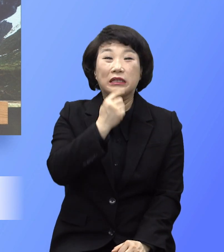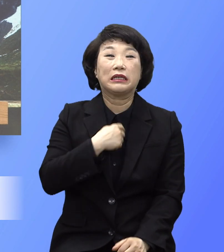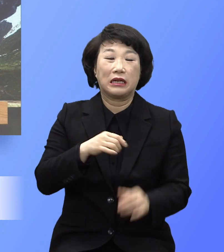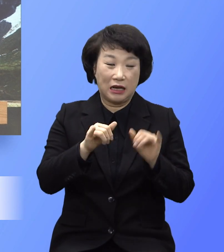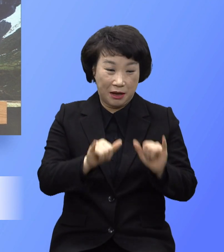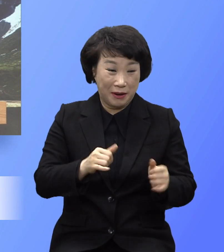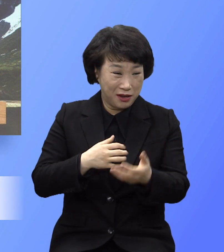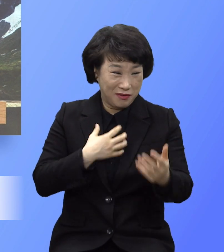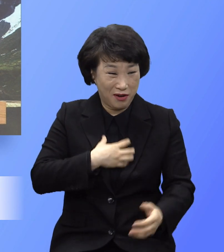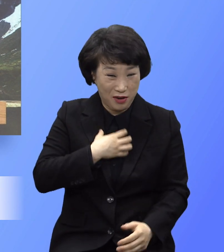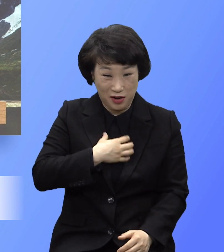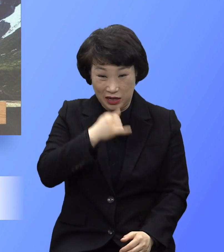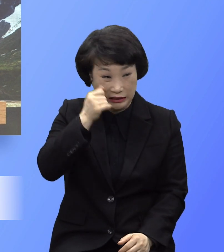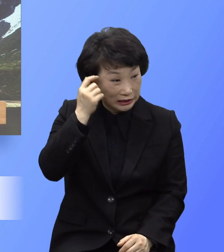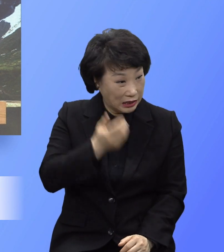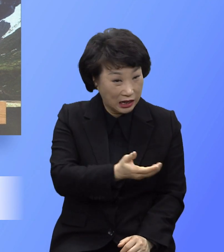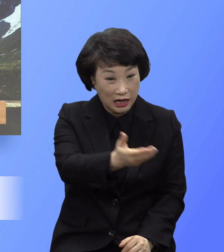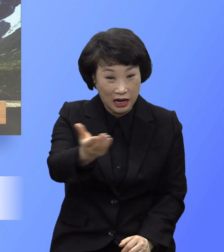병들까봐 걱정됩니까?